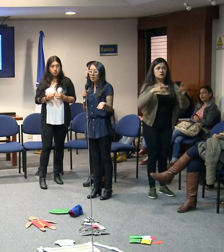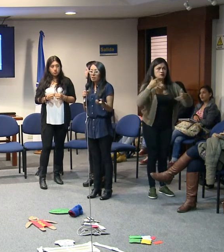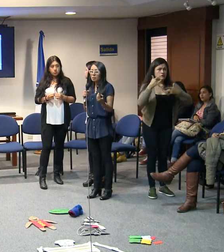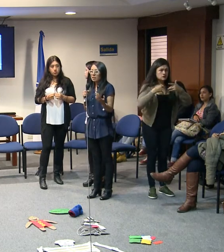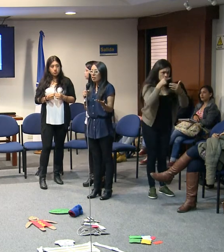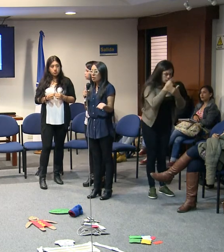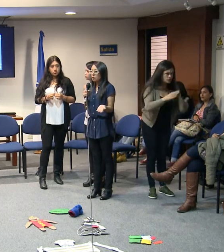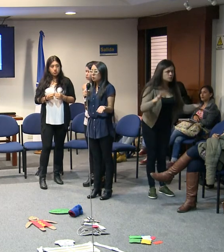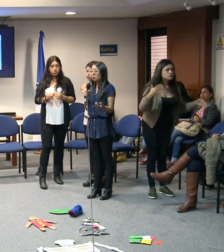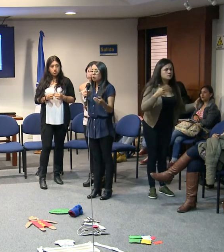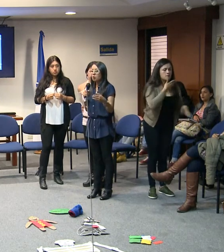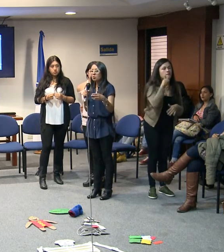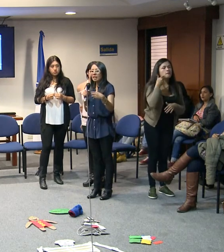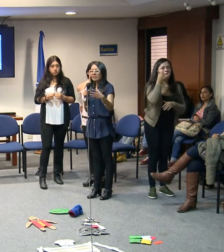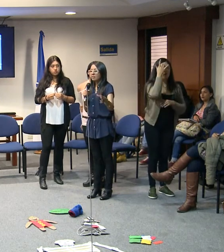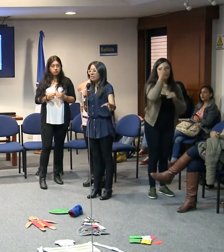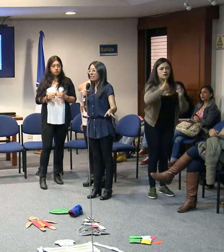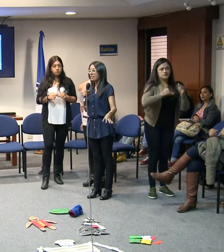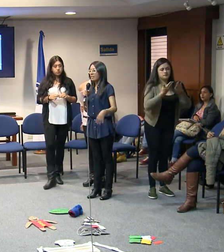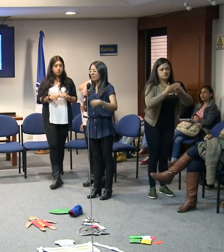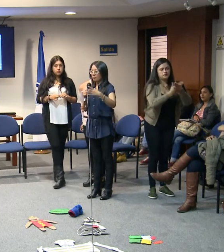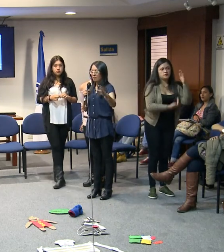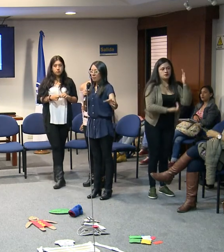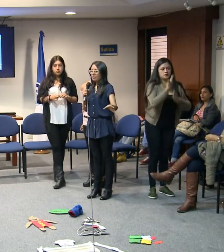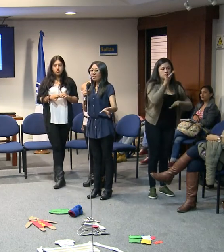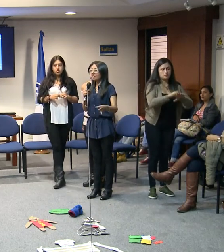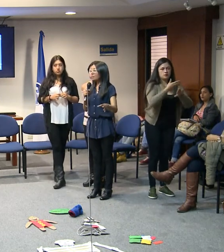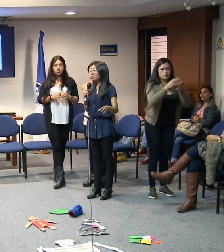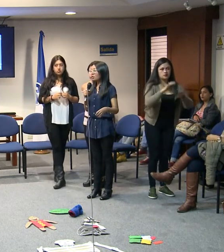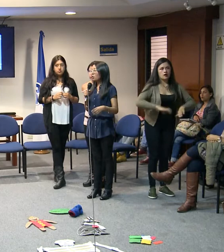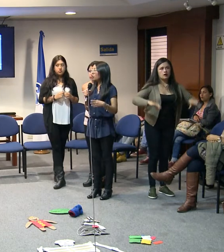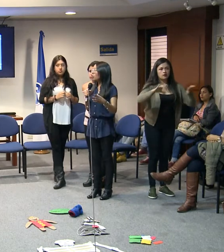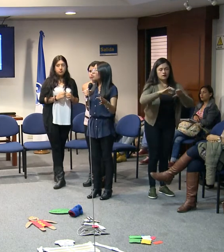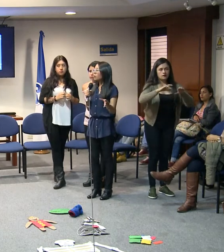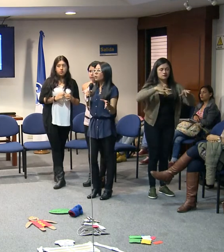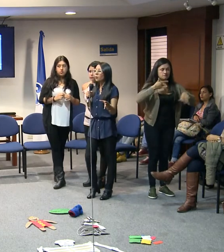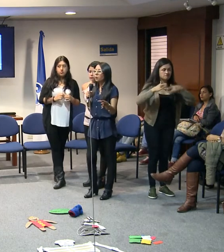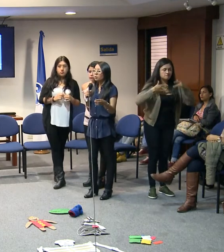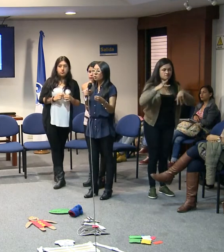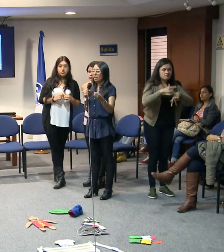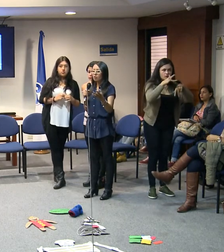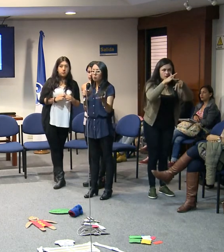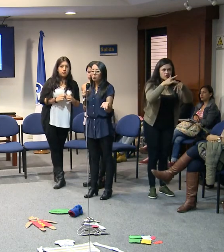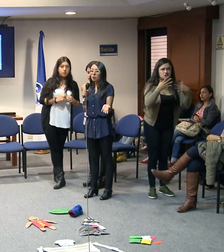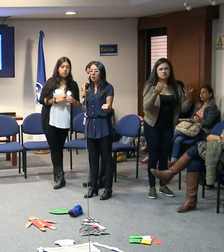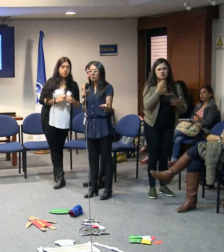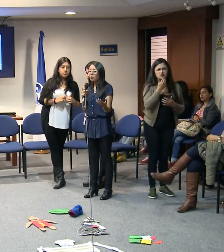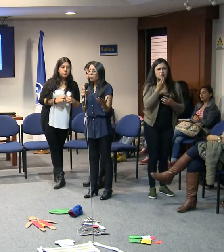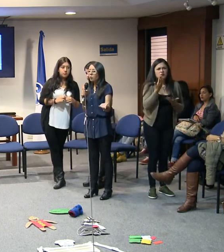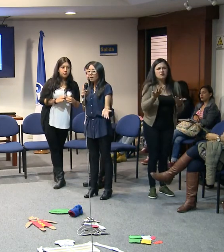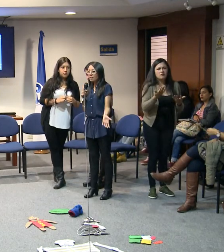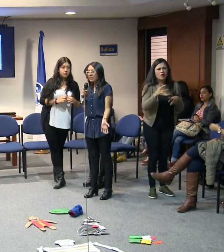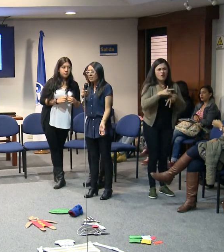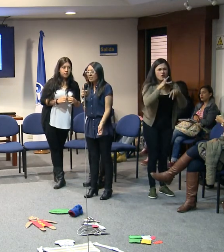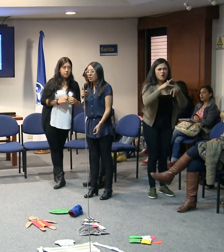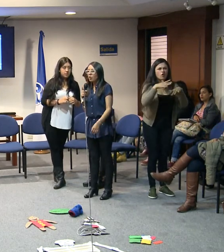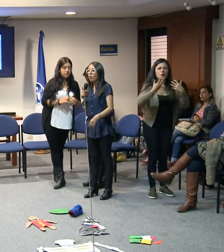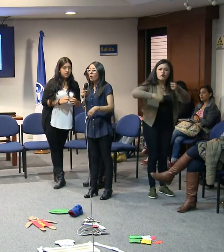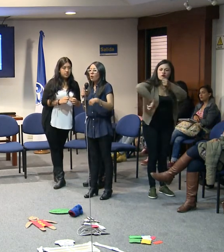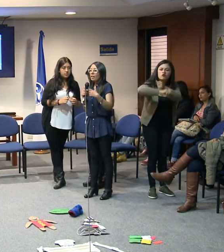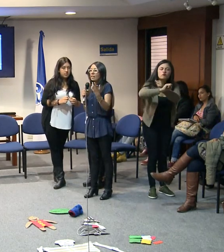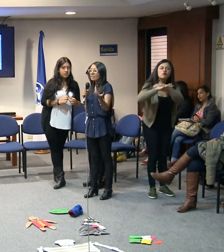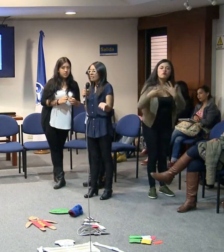porque empezábamos con actividades de activación, como, no sé, como jugar un